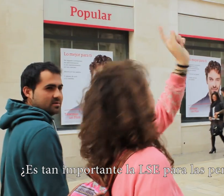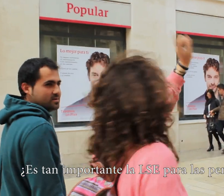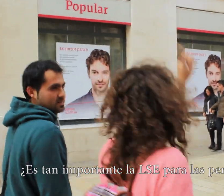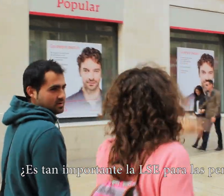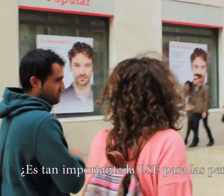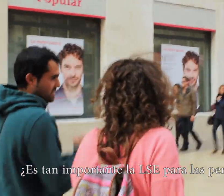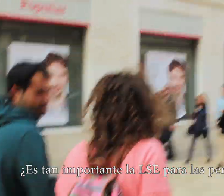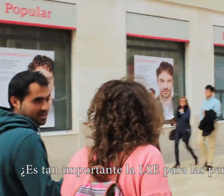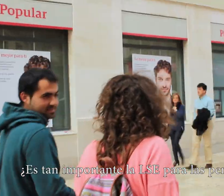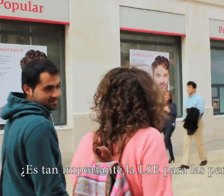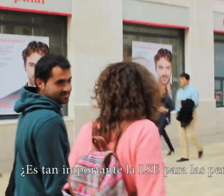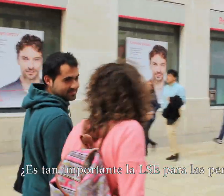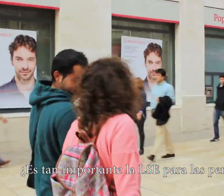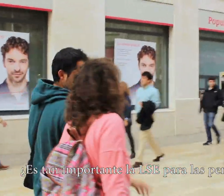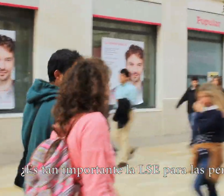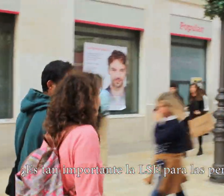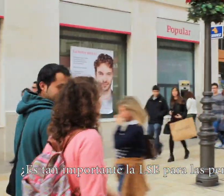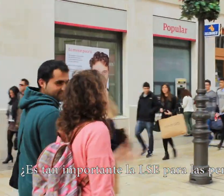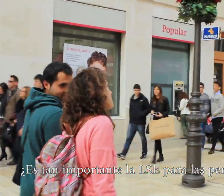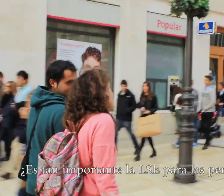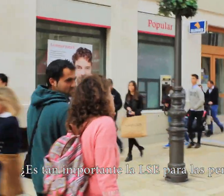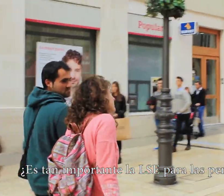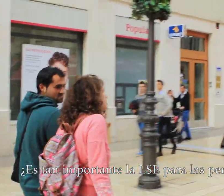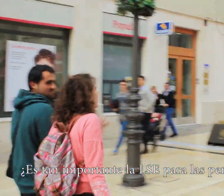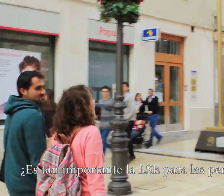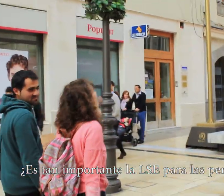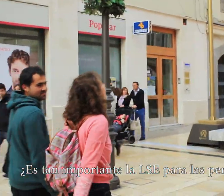¿Es tan importante la lengua de signos española para las personas sordas?